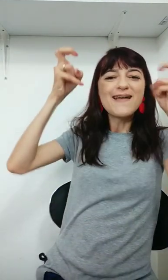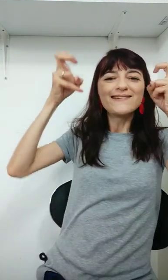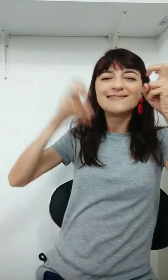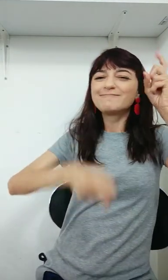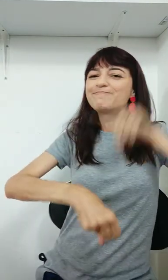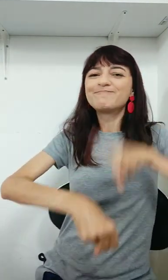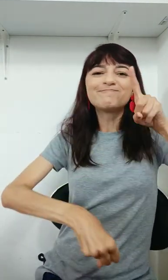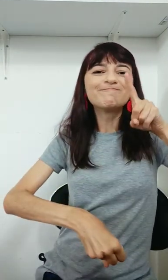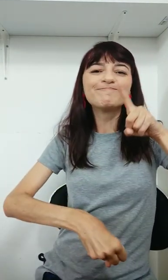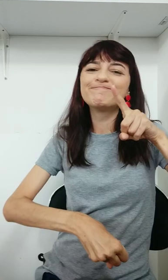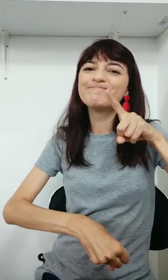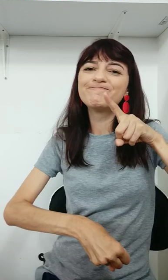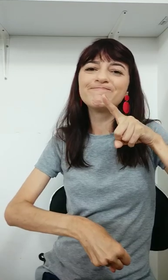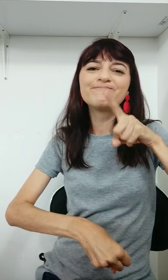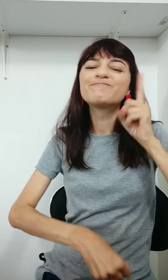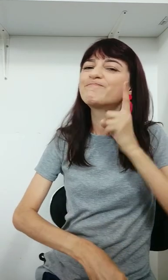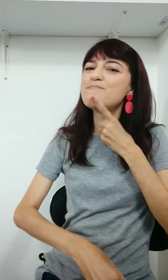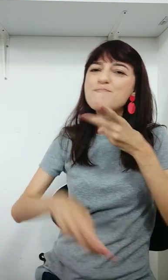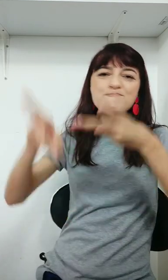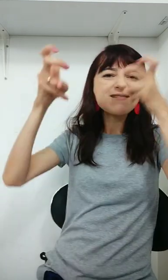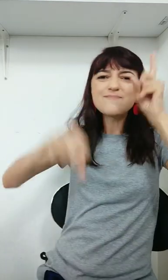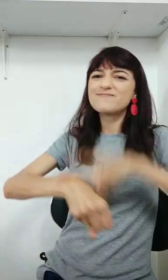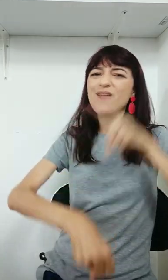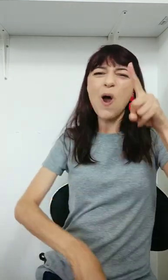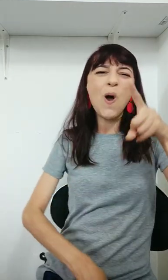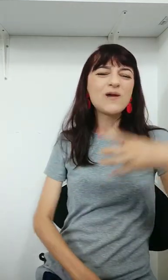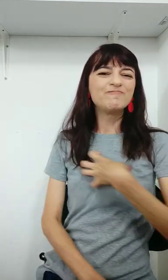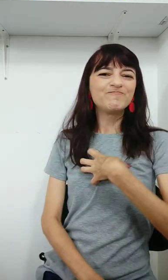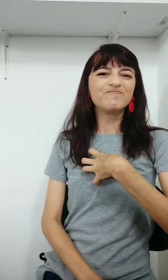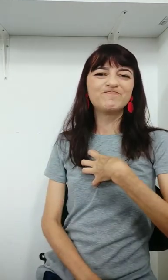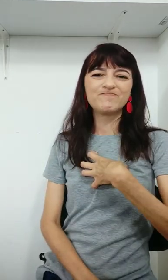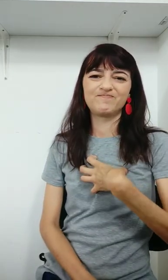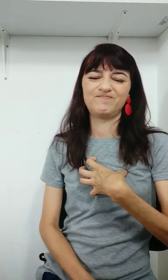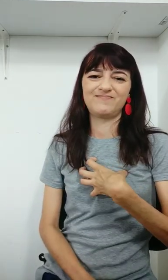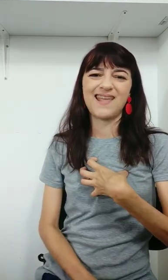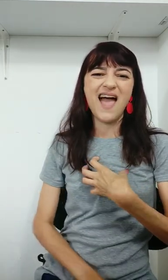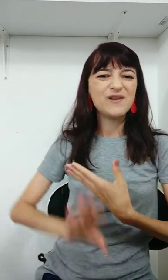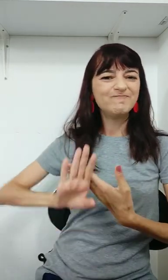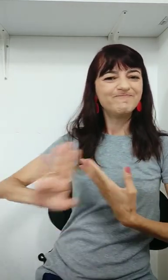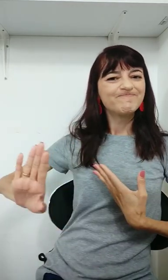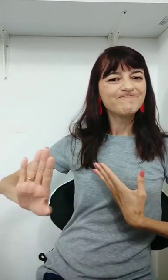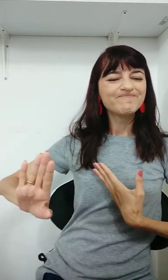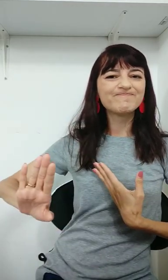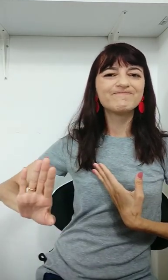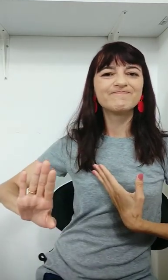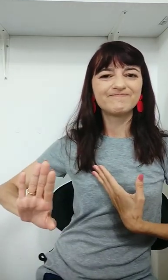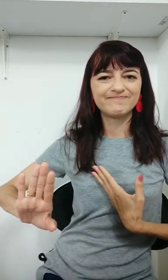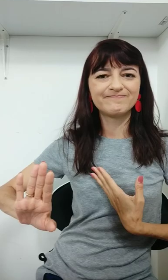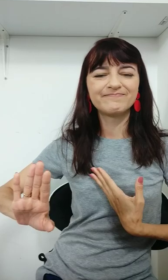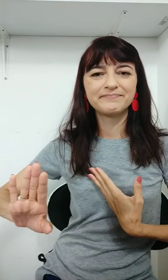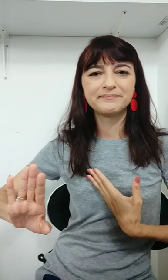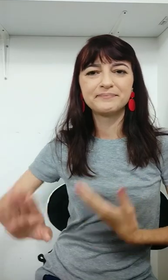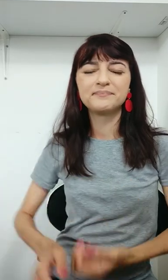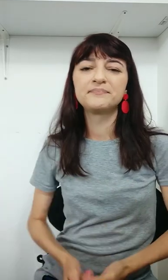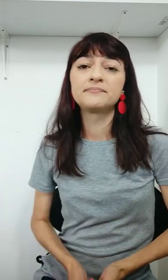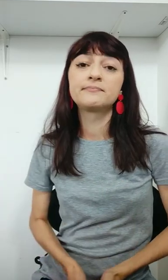algo e depois dar as costas para o surdo. Ele não mostra isso. E nós surdos às vezes não percebemos isso na hora também.